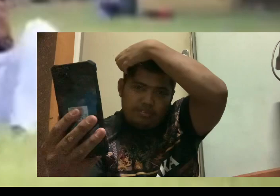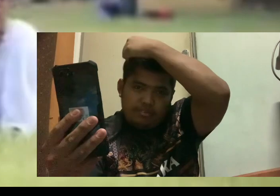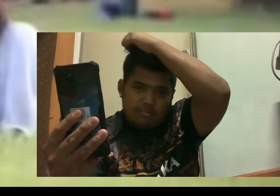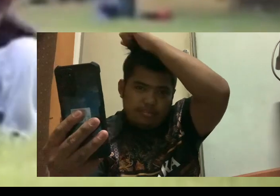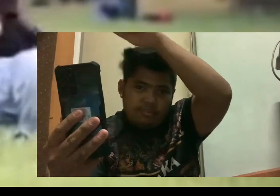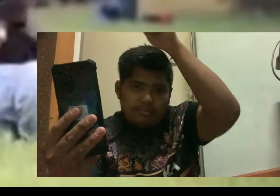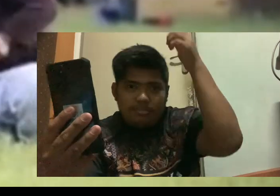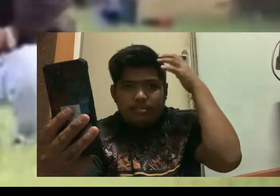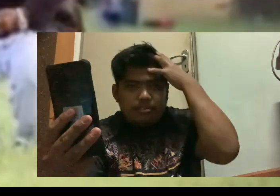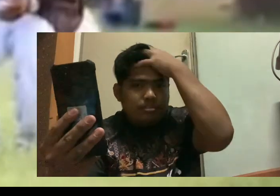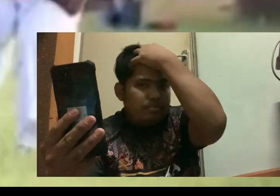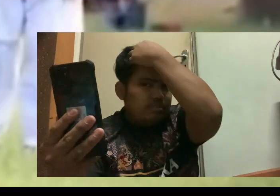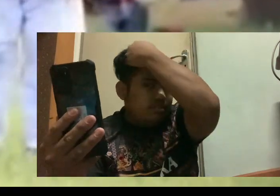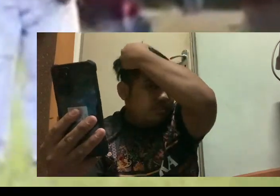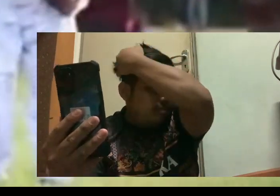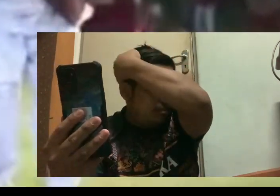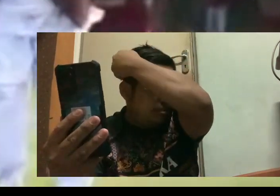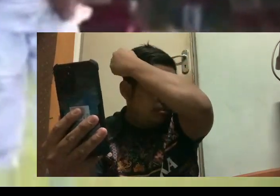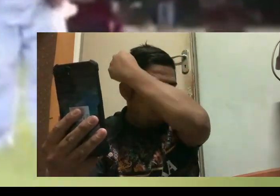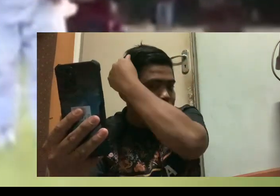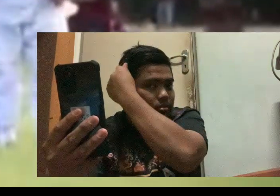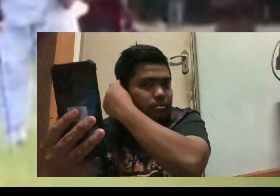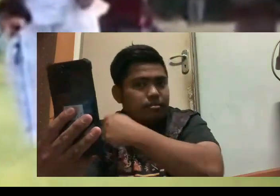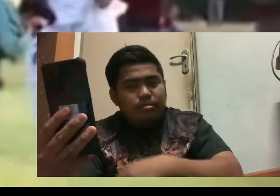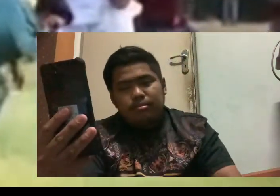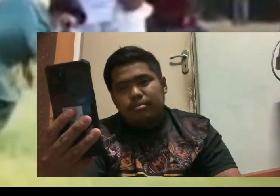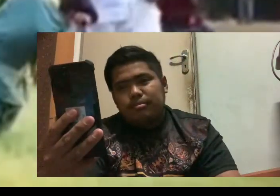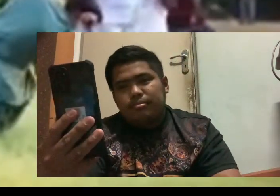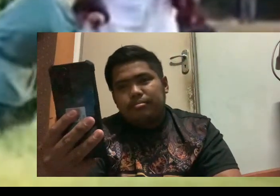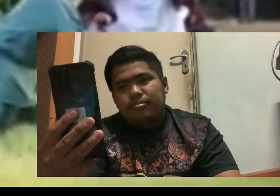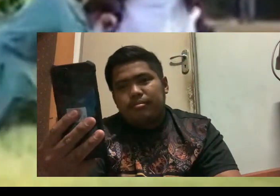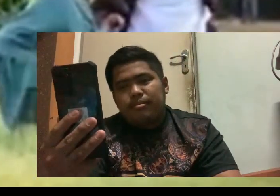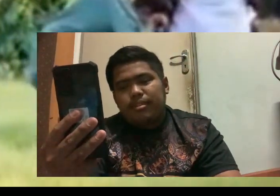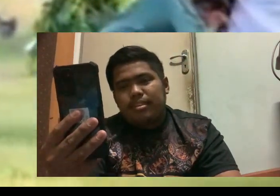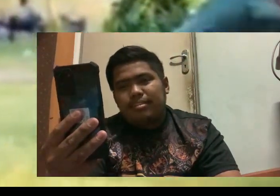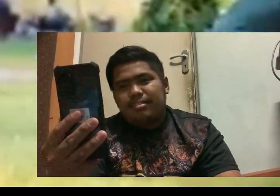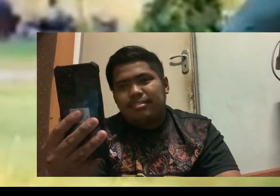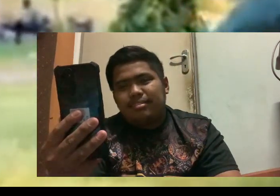बेटा ये रोड पार कराते मेरा बच्चा, मेरा पाक तेरे को यार जिंदगी दे।